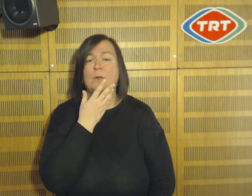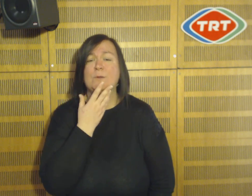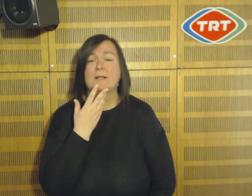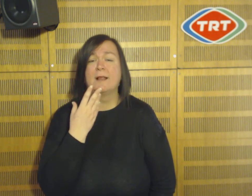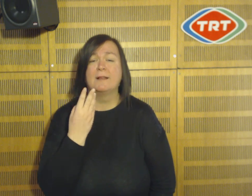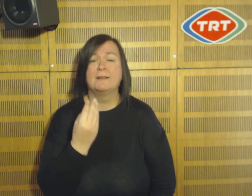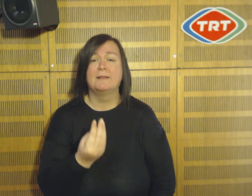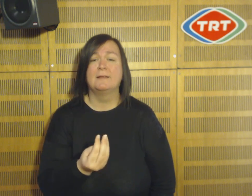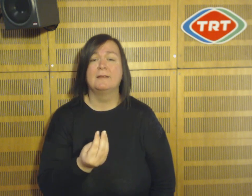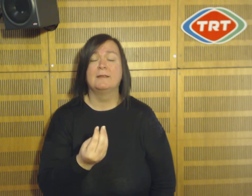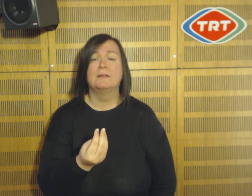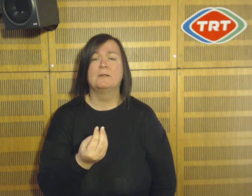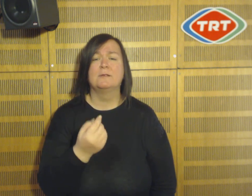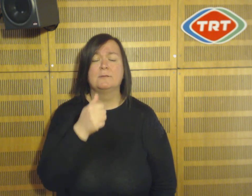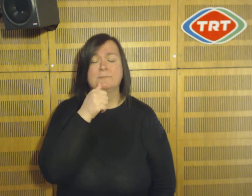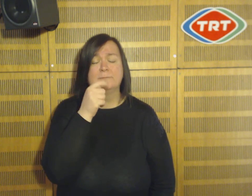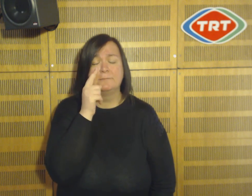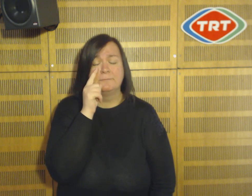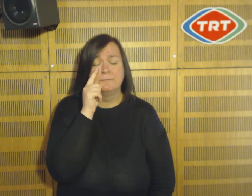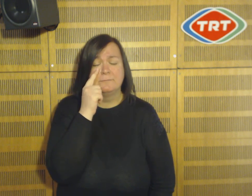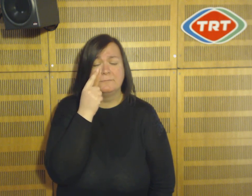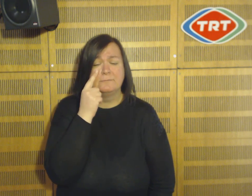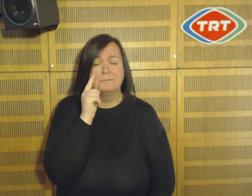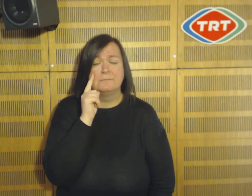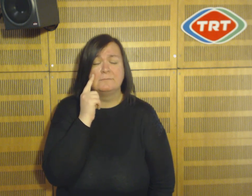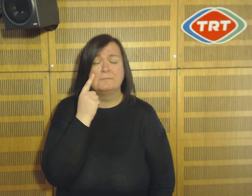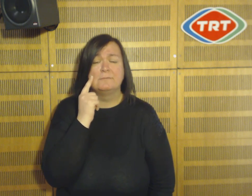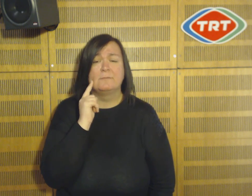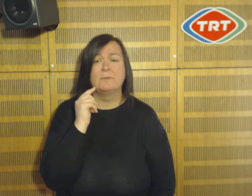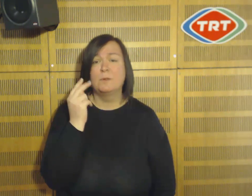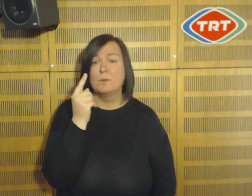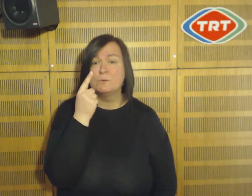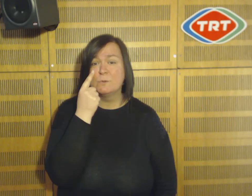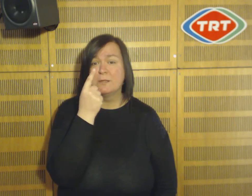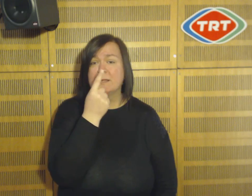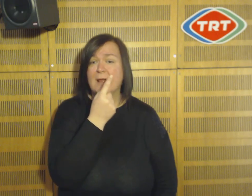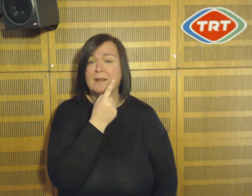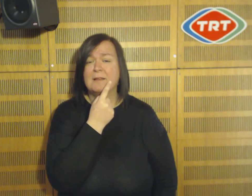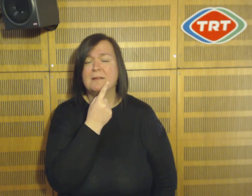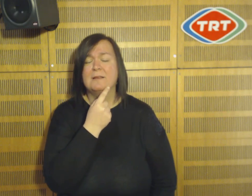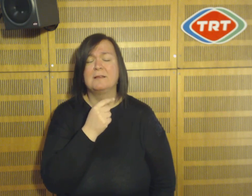güzeldir söz ölürken yaşlar gözünden